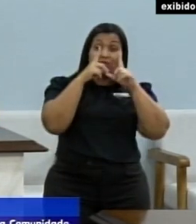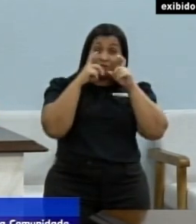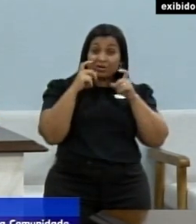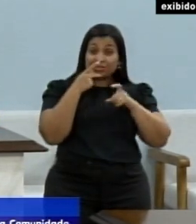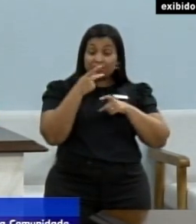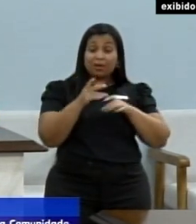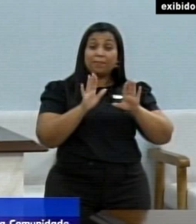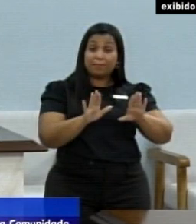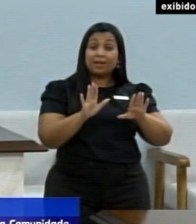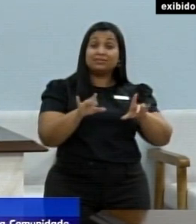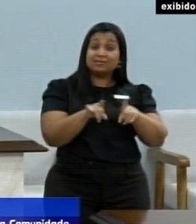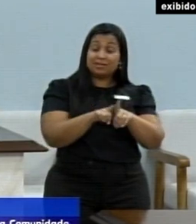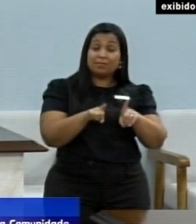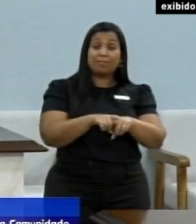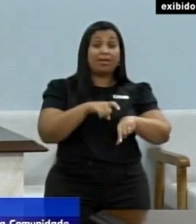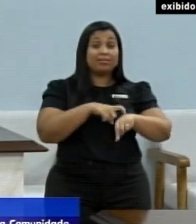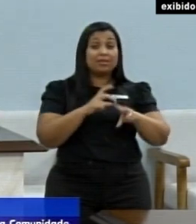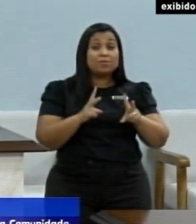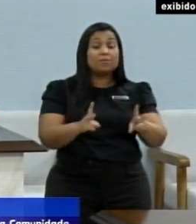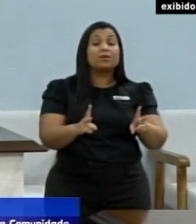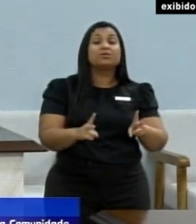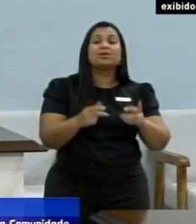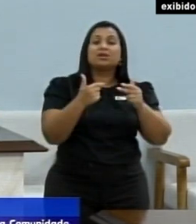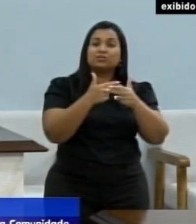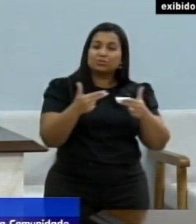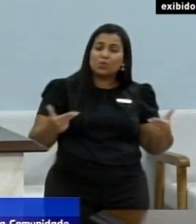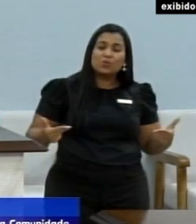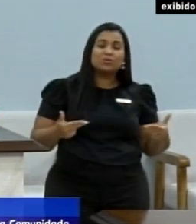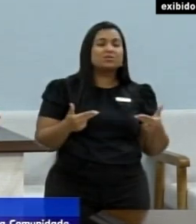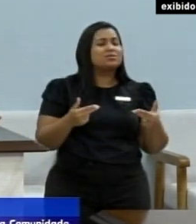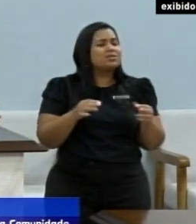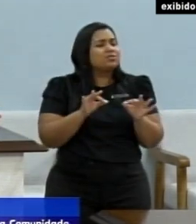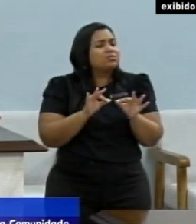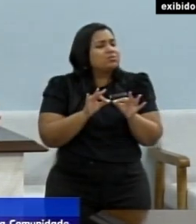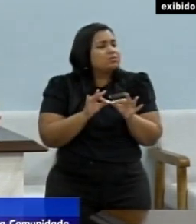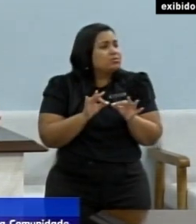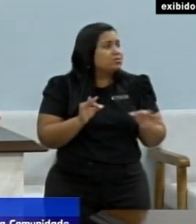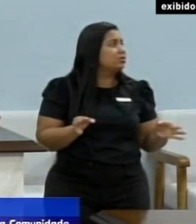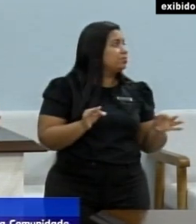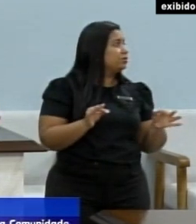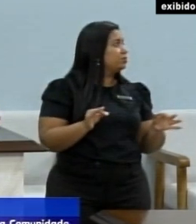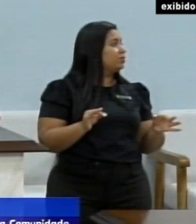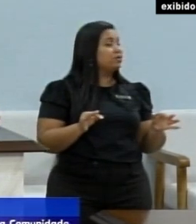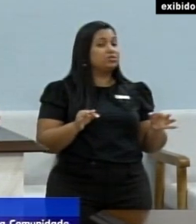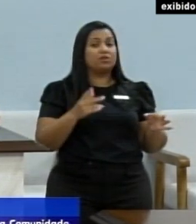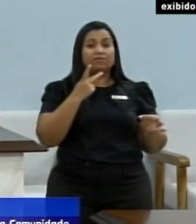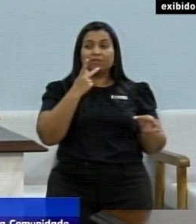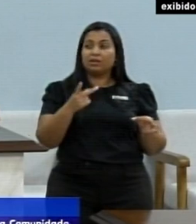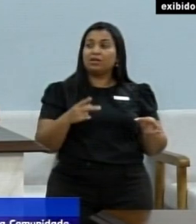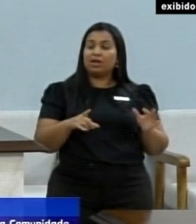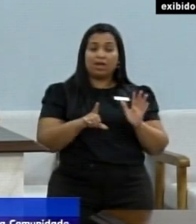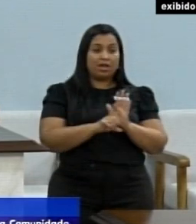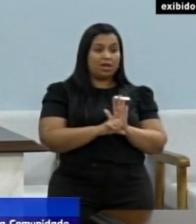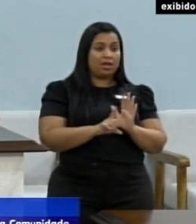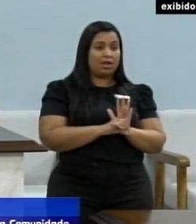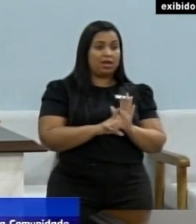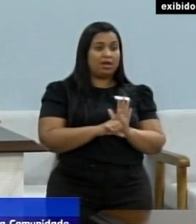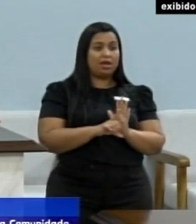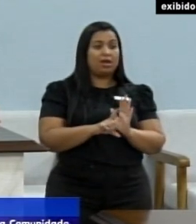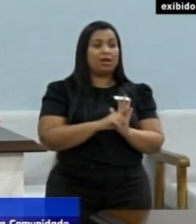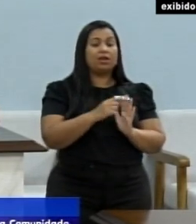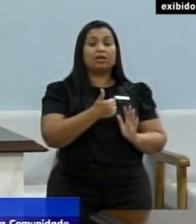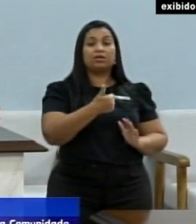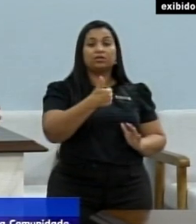tempo, a gente precisa fazer com que isso seja simplesmente... Eu já vi, né, a lei do senhor em 2019, já chegamos a discutir,